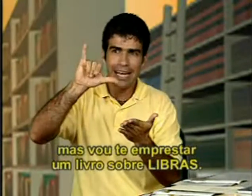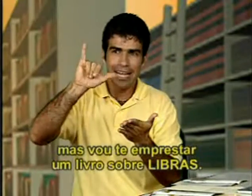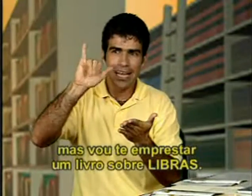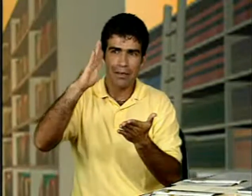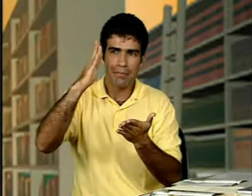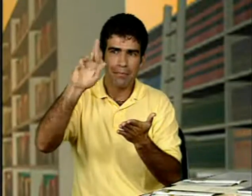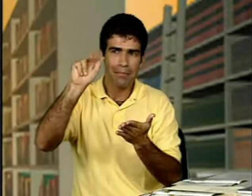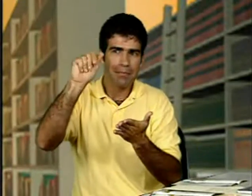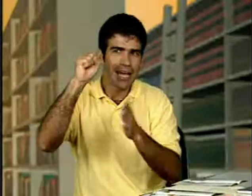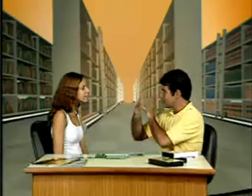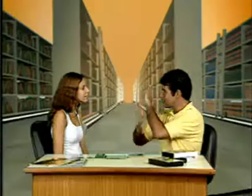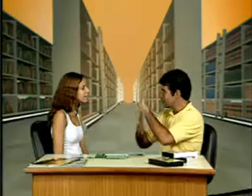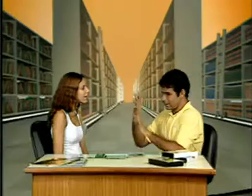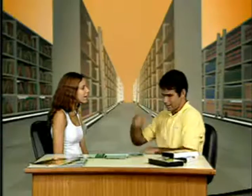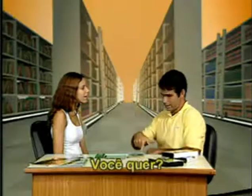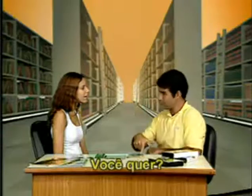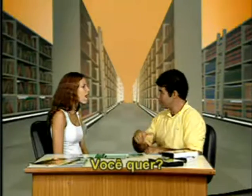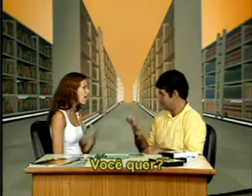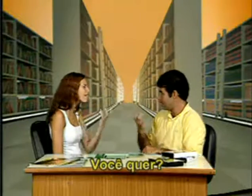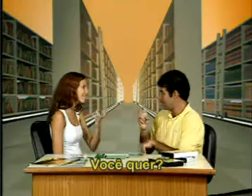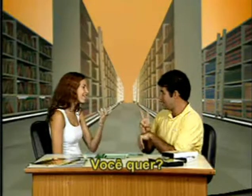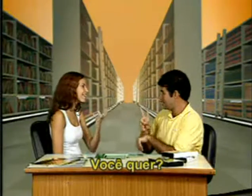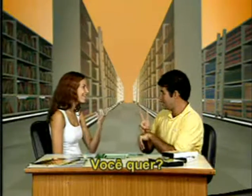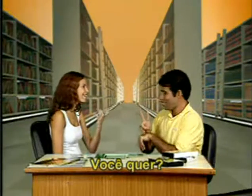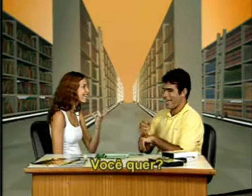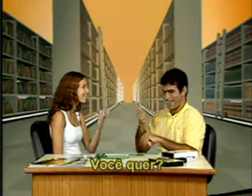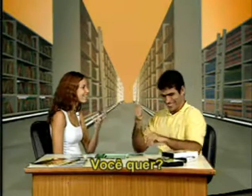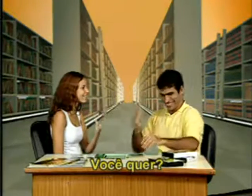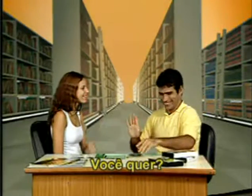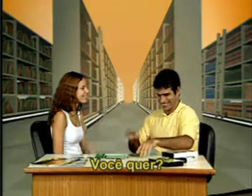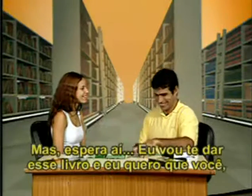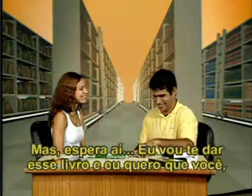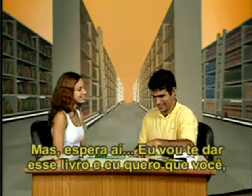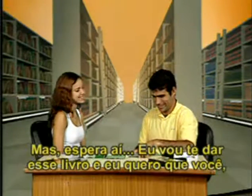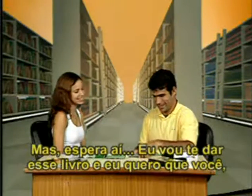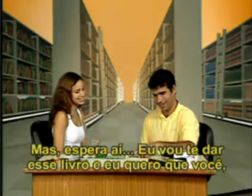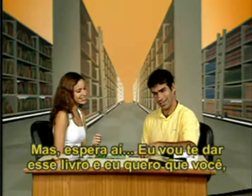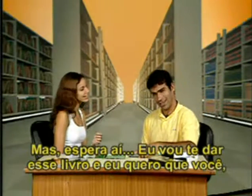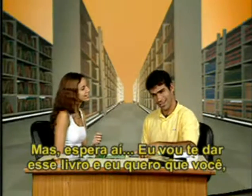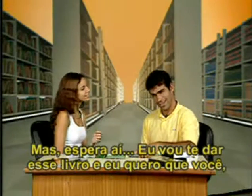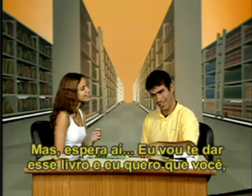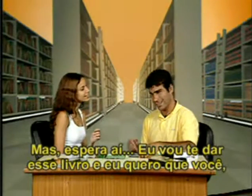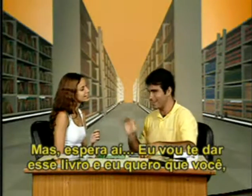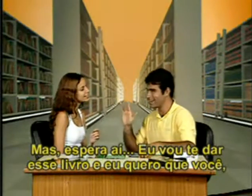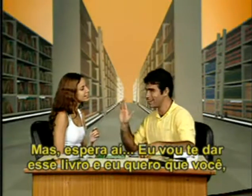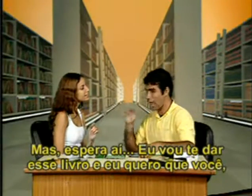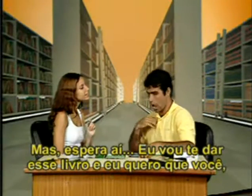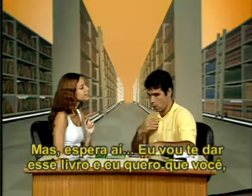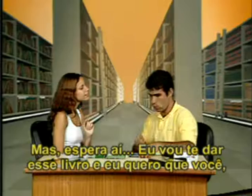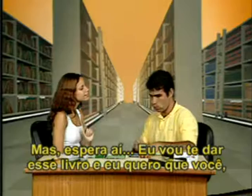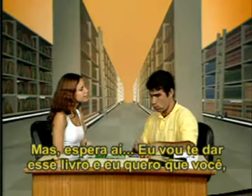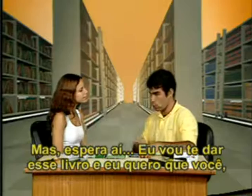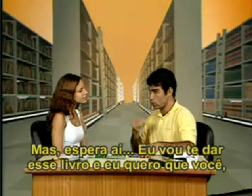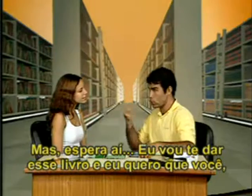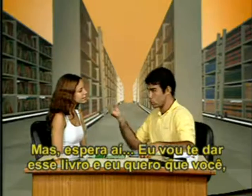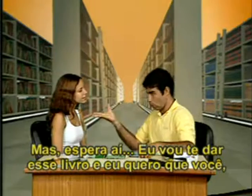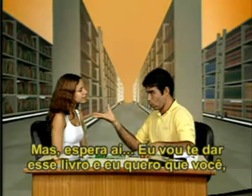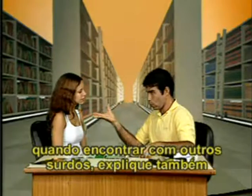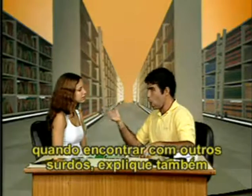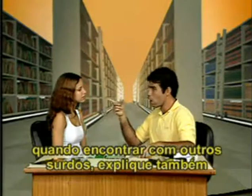Libras. Você quer? Mas espera aí, eu vou te dar esse livro e eu quero que